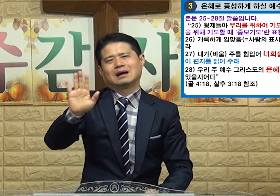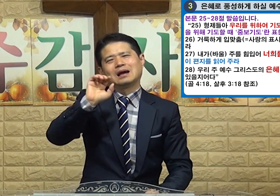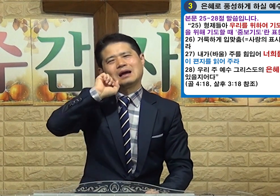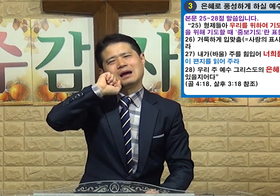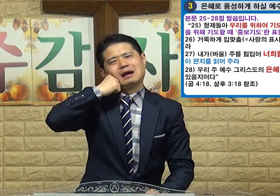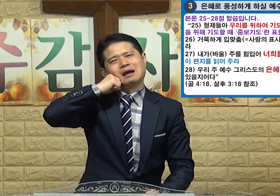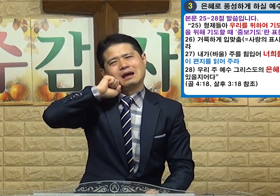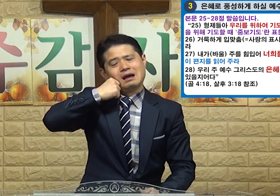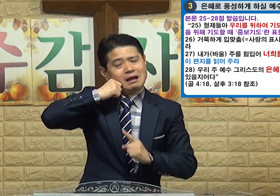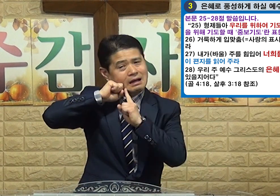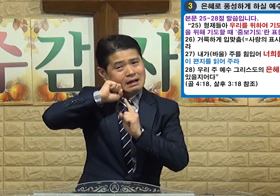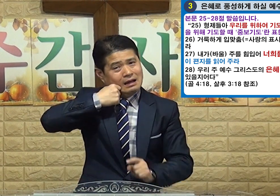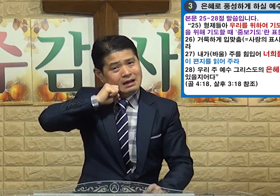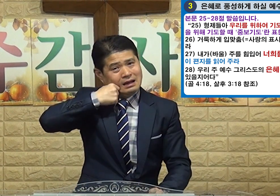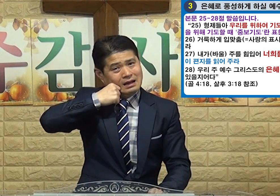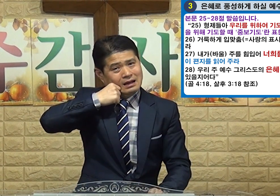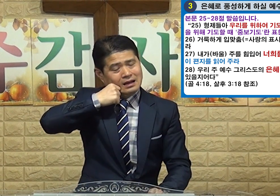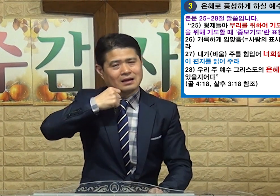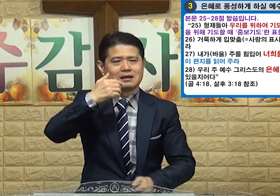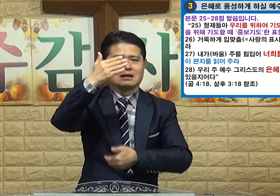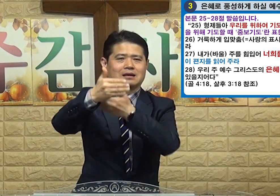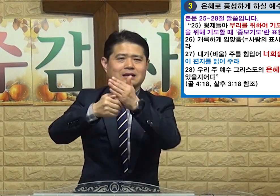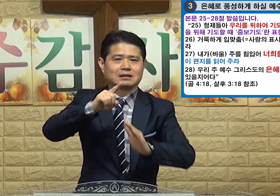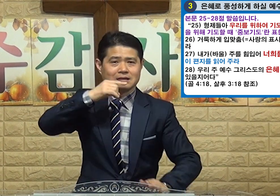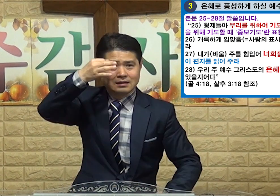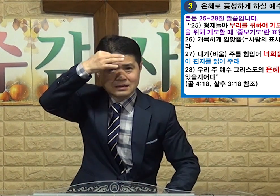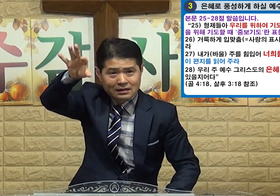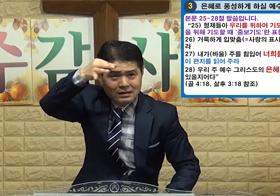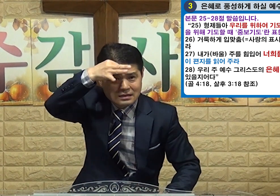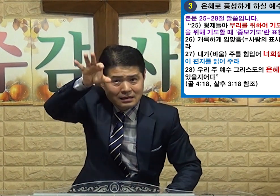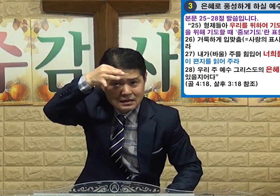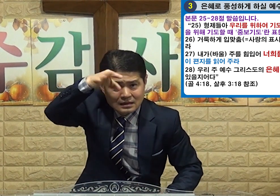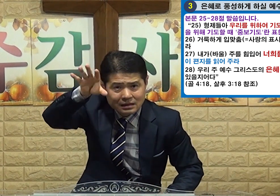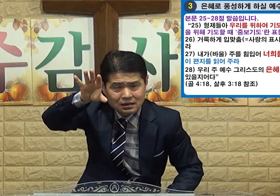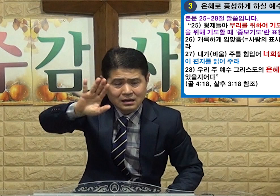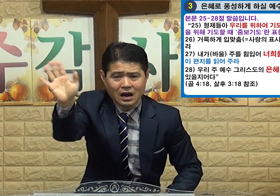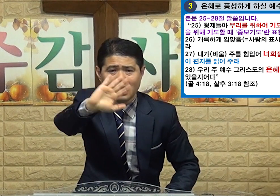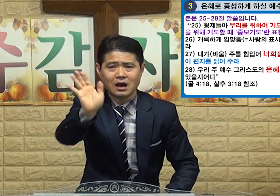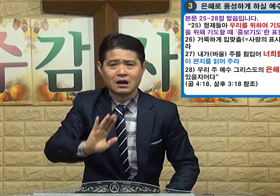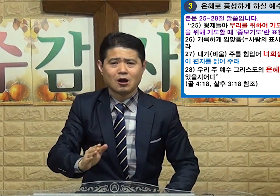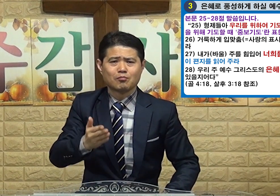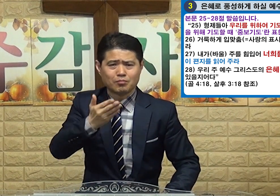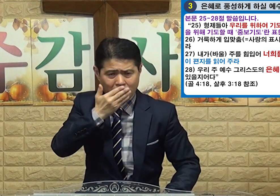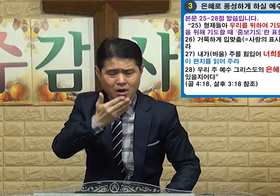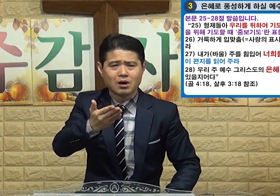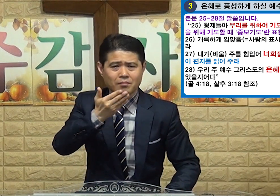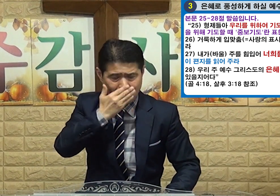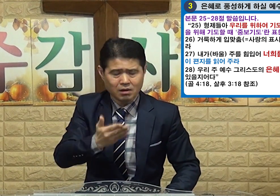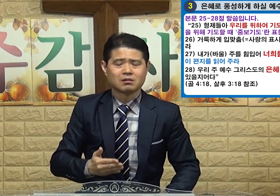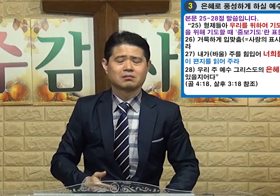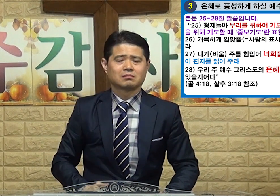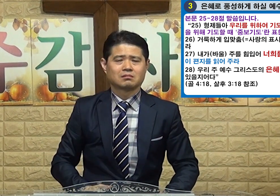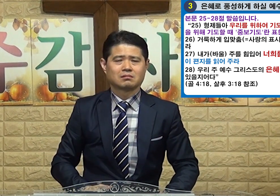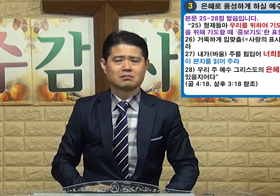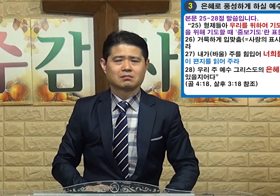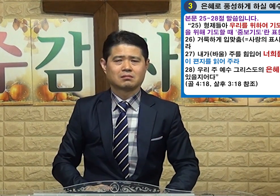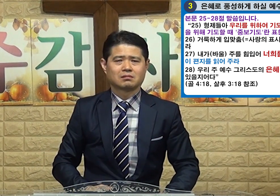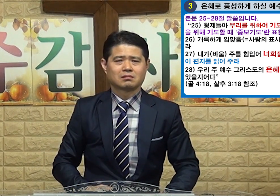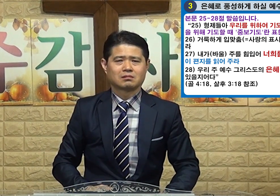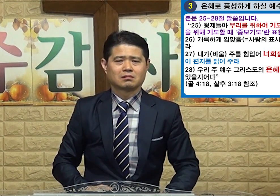교회를 복음을 전하려고 하는데도 저는 어려울 것 같은데요 죄송합니다 이렇게 말하시면 안 됩니다. 여러분들은